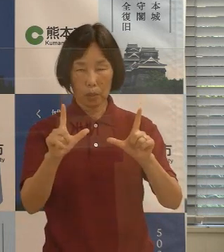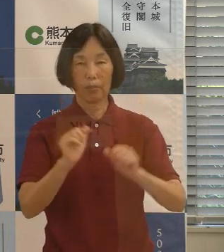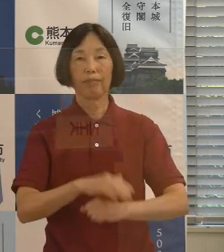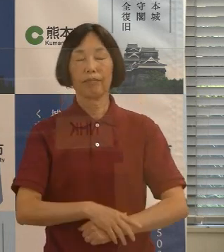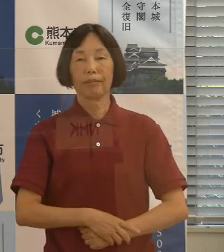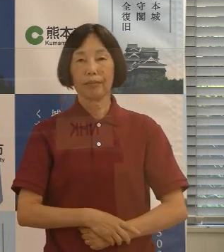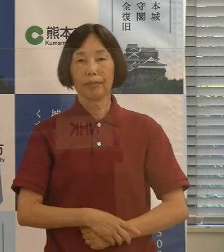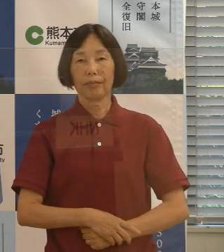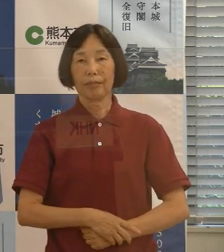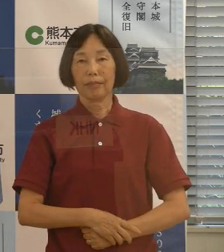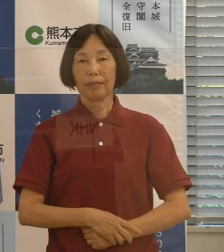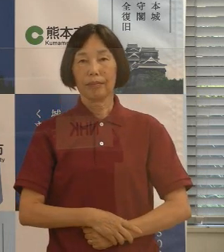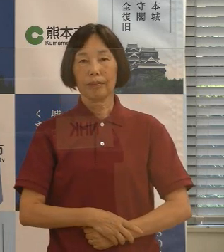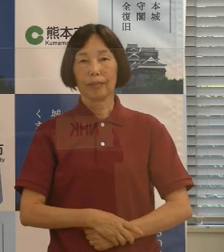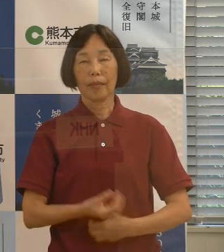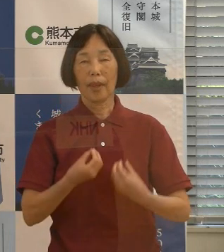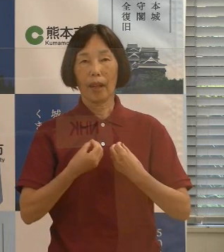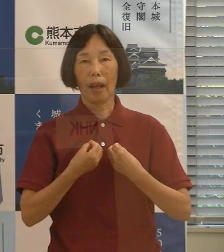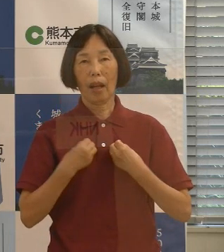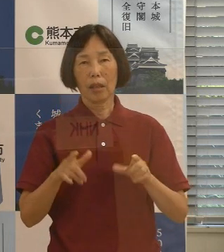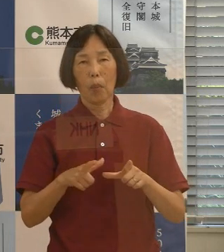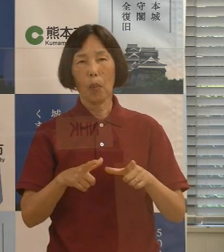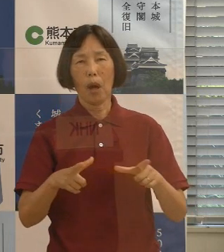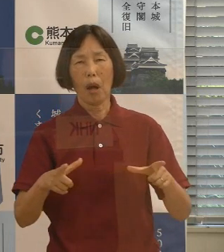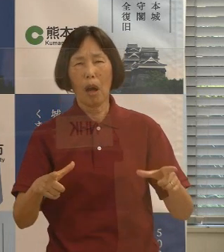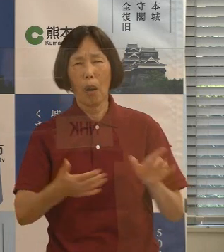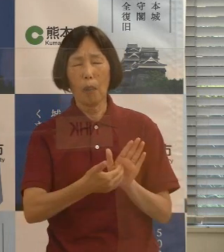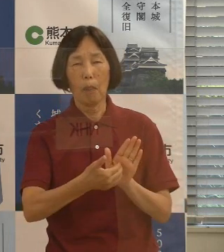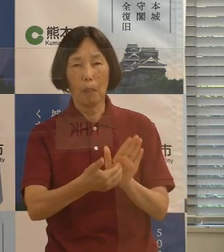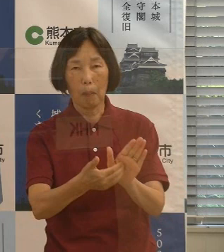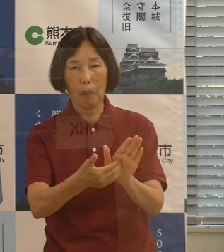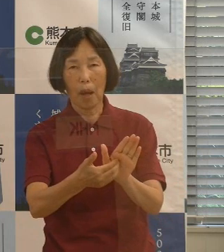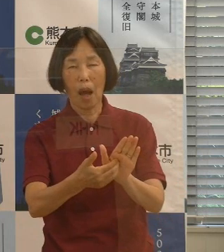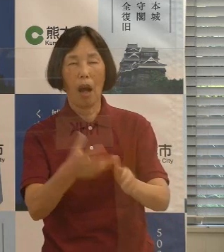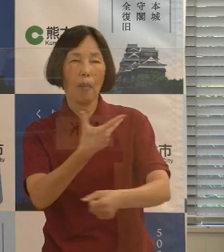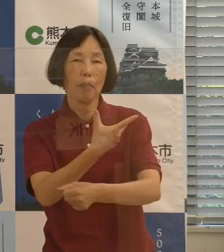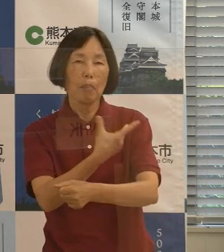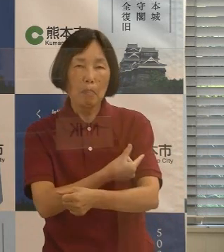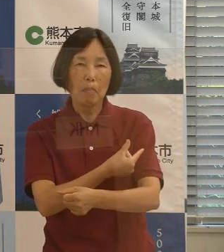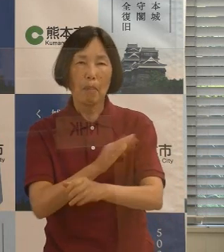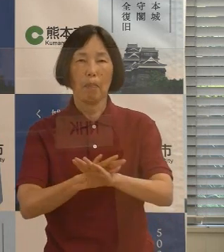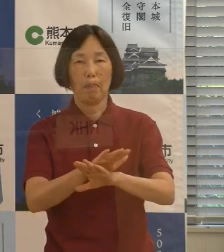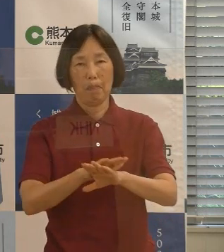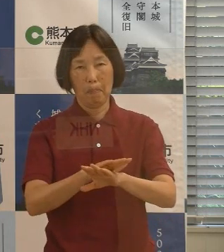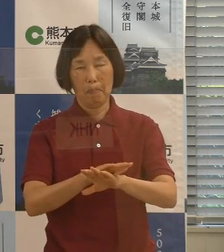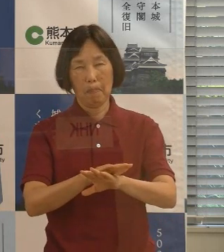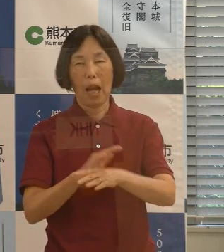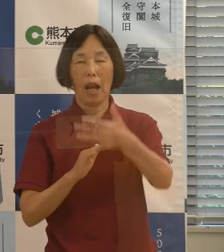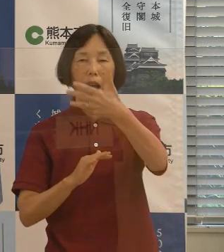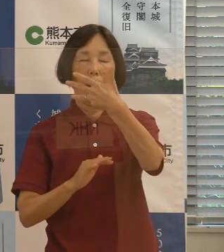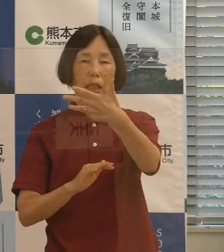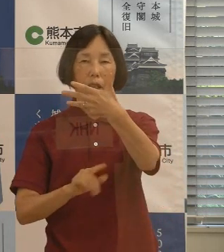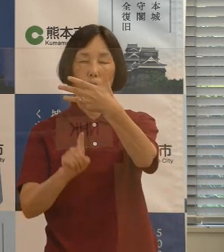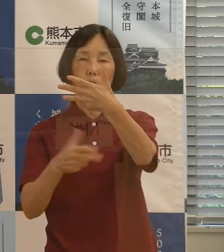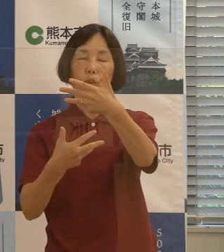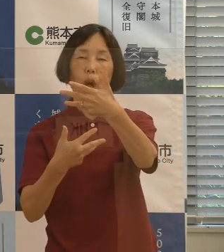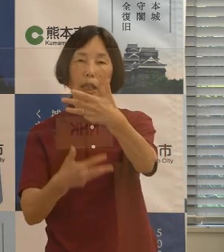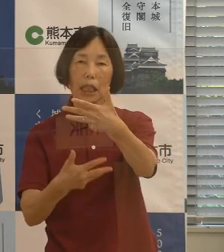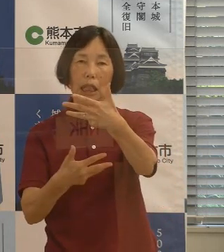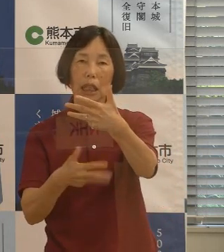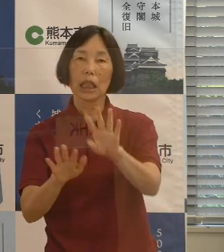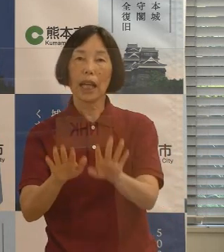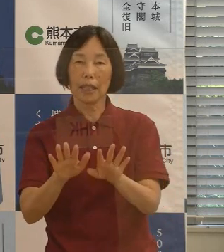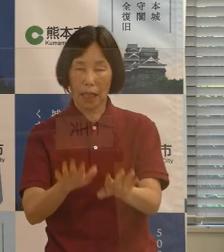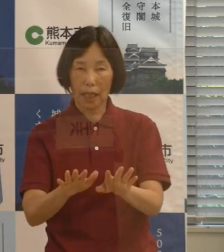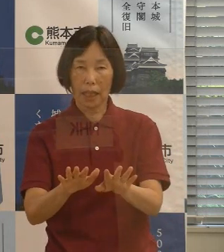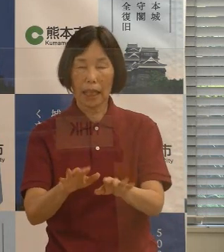。感染拡大の切り札となりますワクチン接種につきましては、8月18日時点で